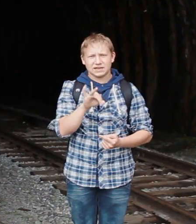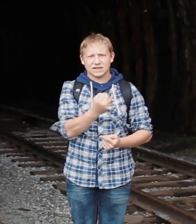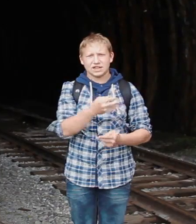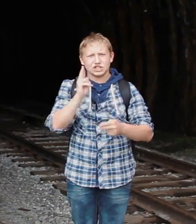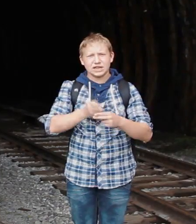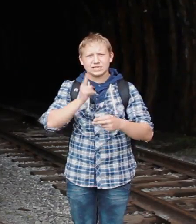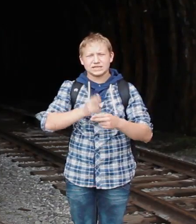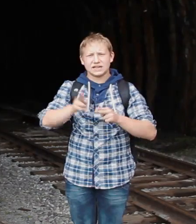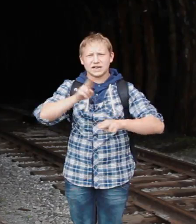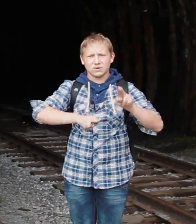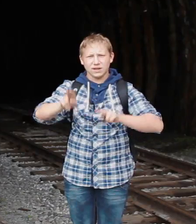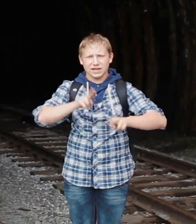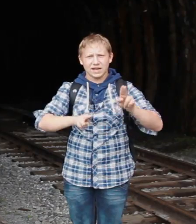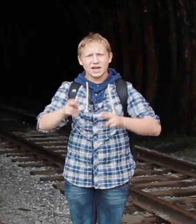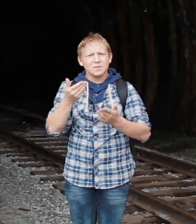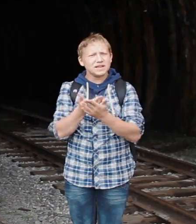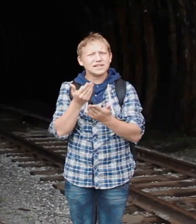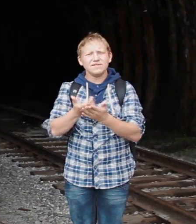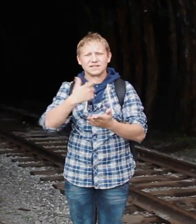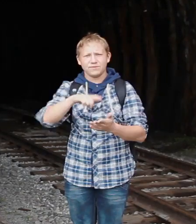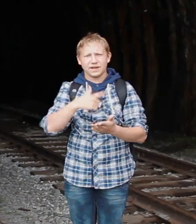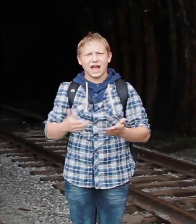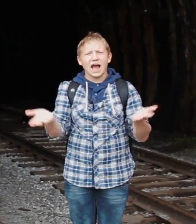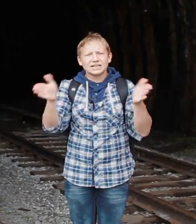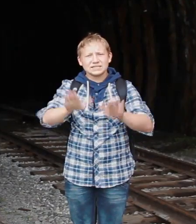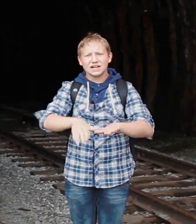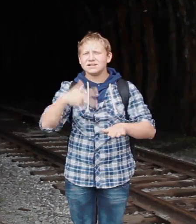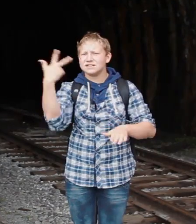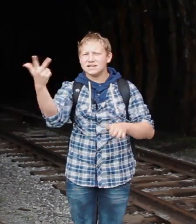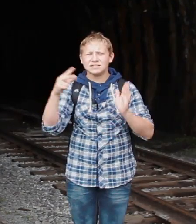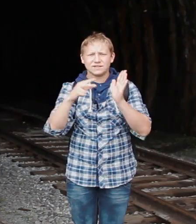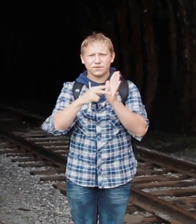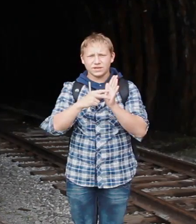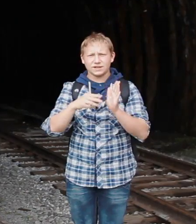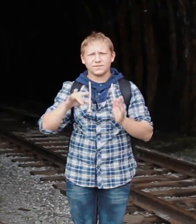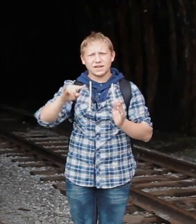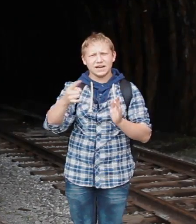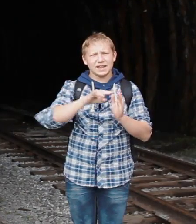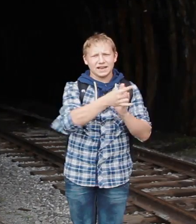Круго-Байкальской железной дороге, представьте себе, осталось 38 тоннелей.